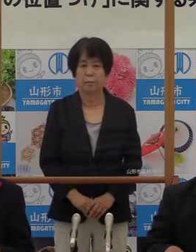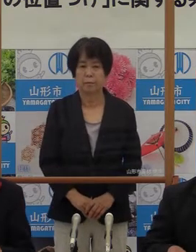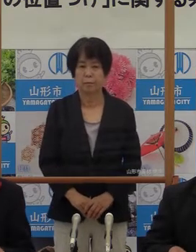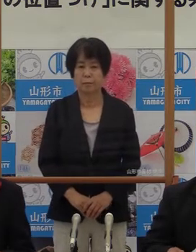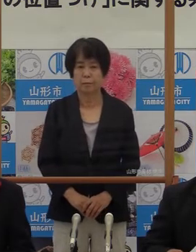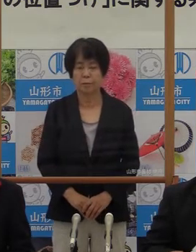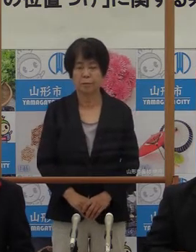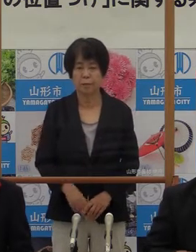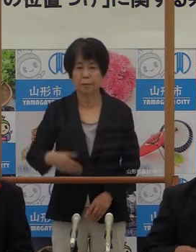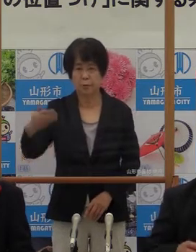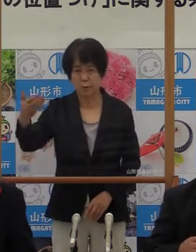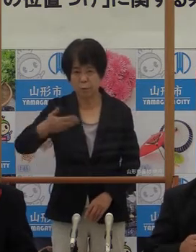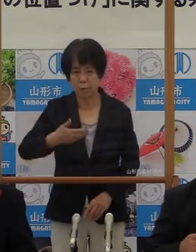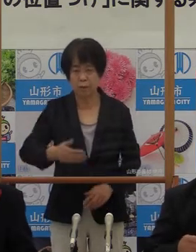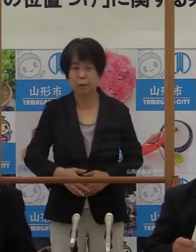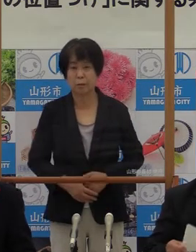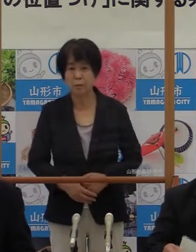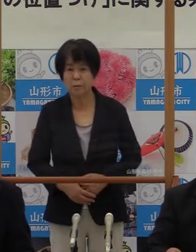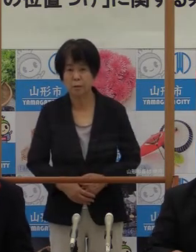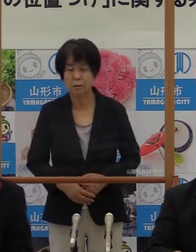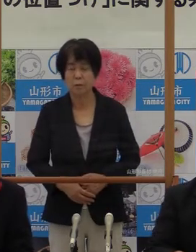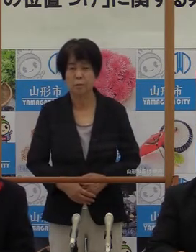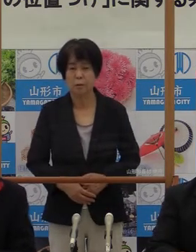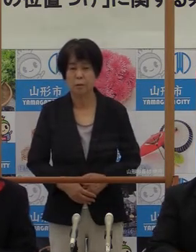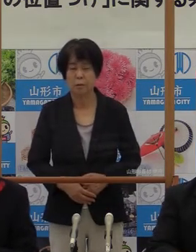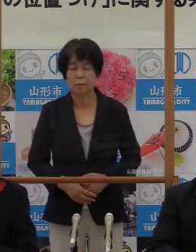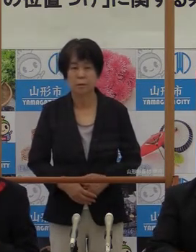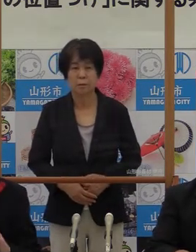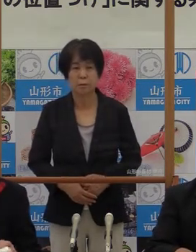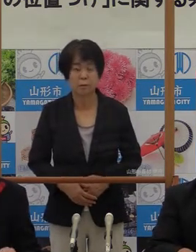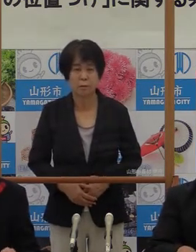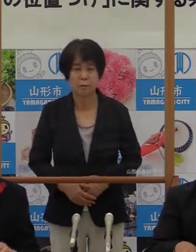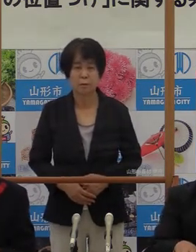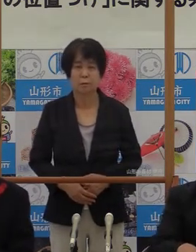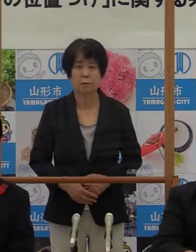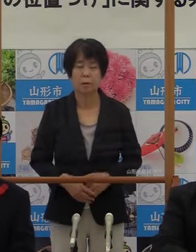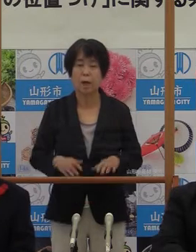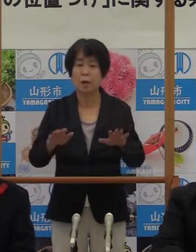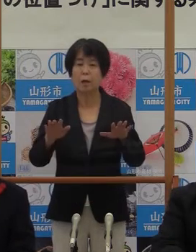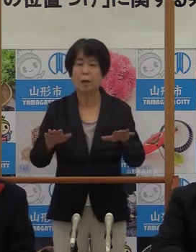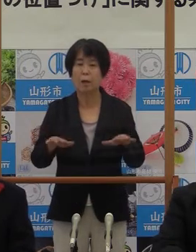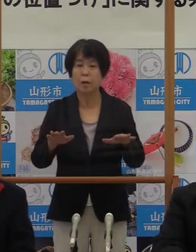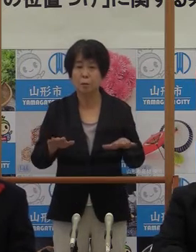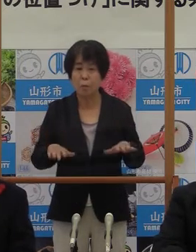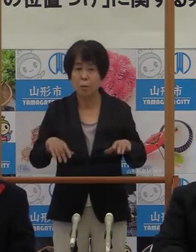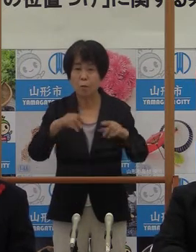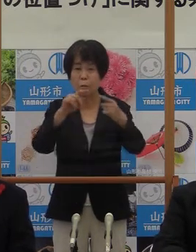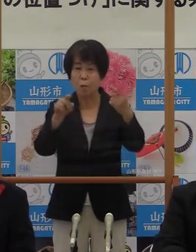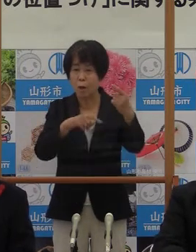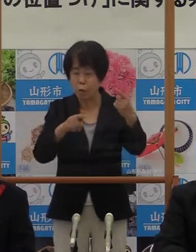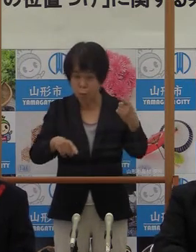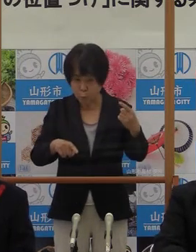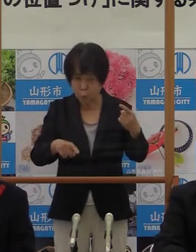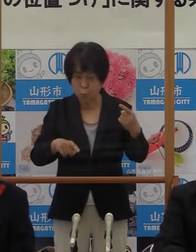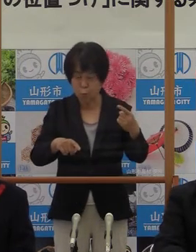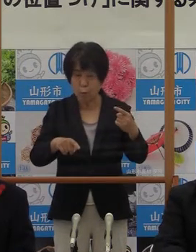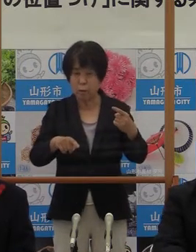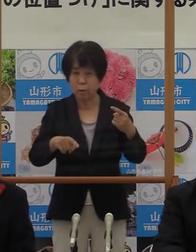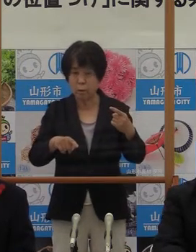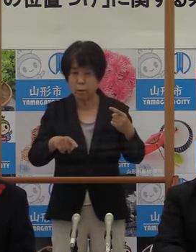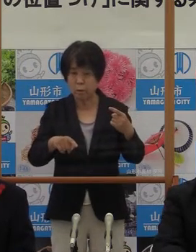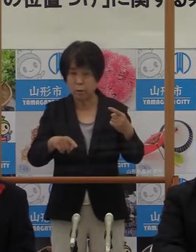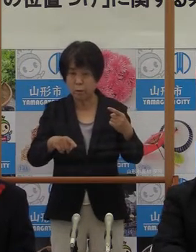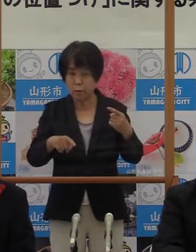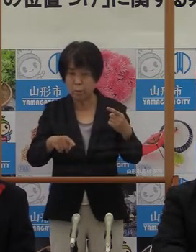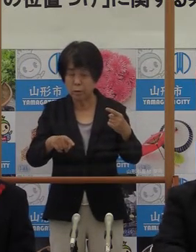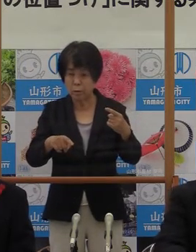朝日新聞の鷲田と申します。質問があります。まず今回公演にするという方、公演に向